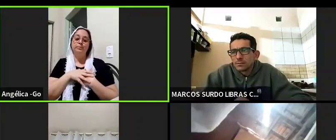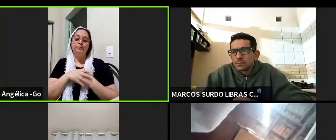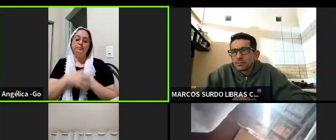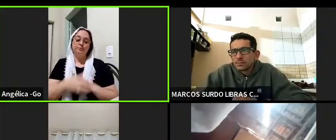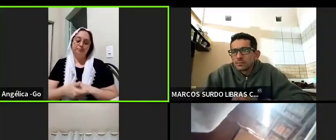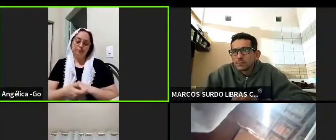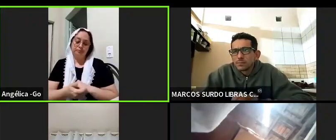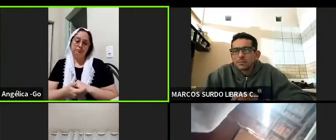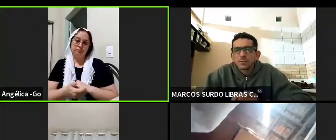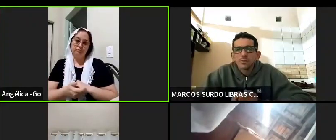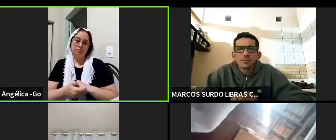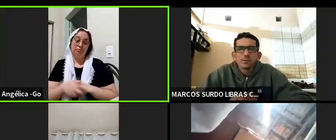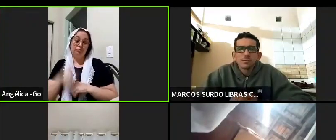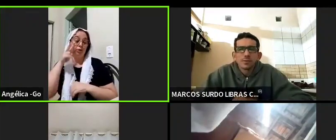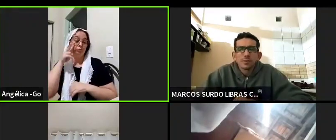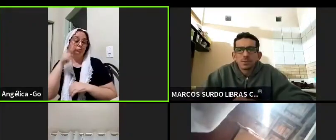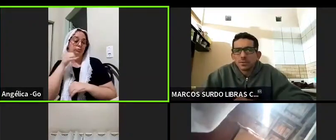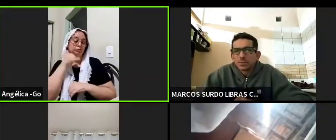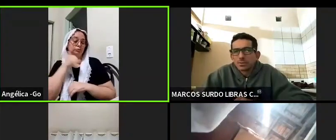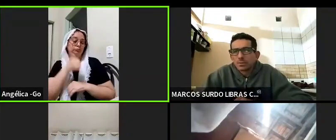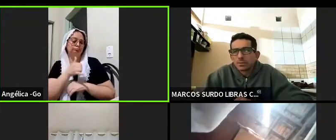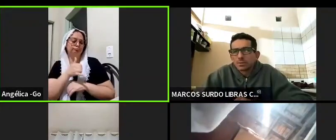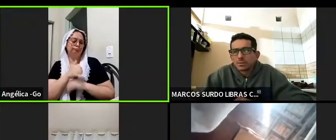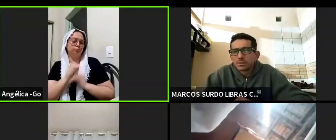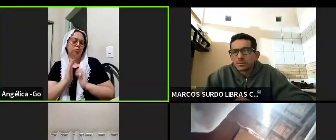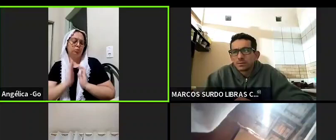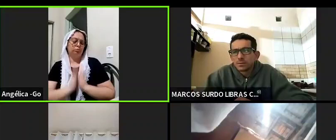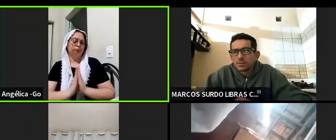se busca, não se encontra.